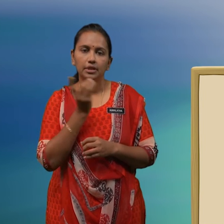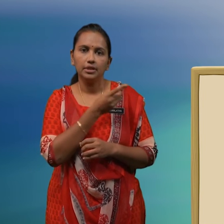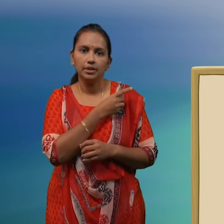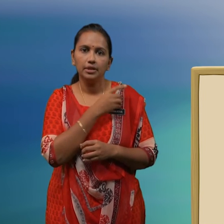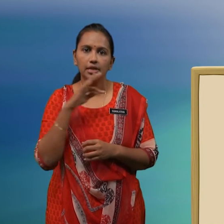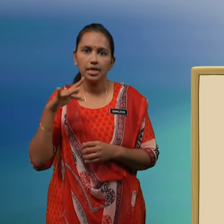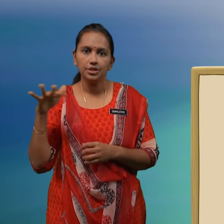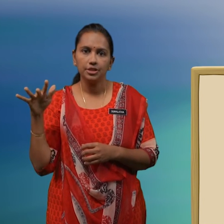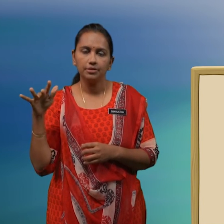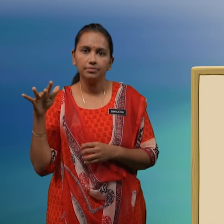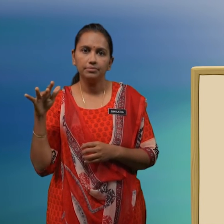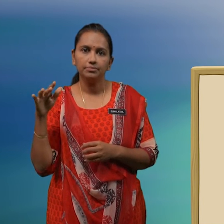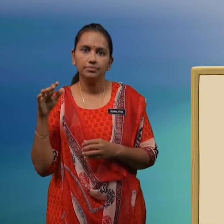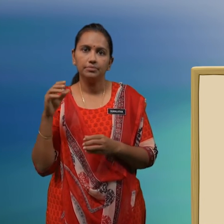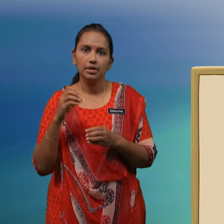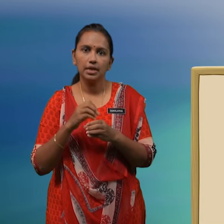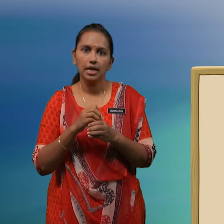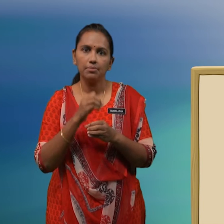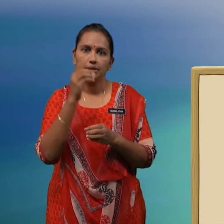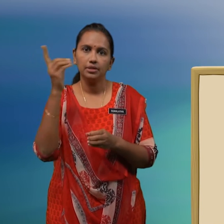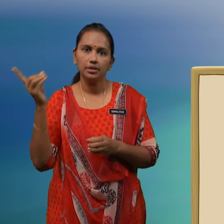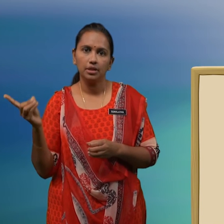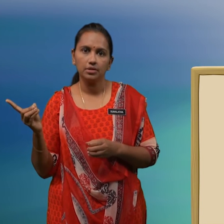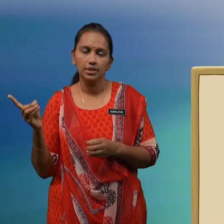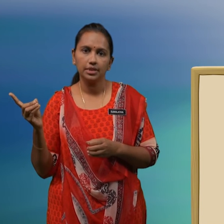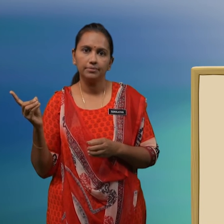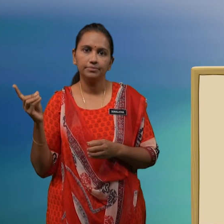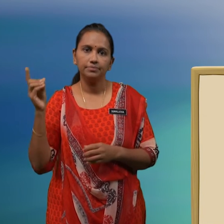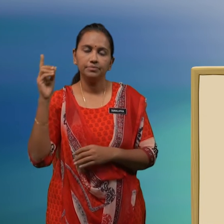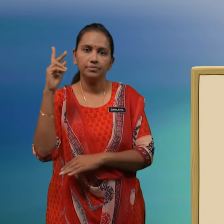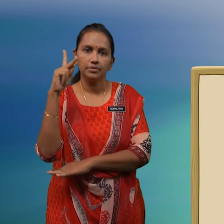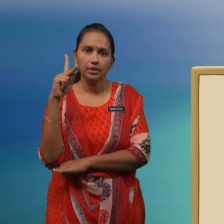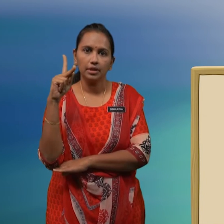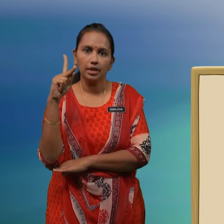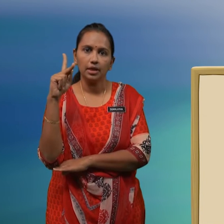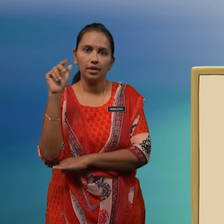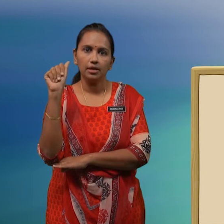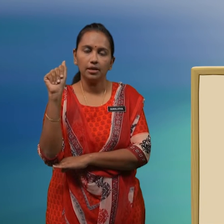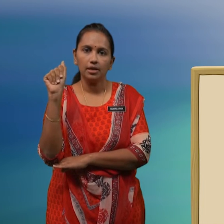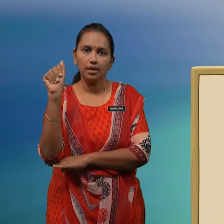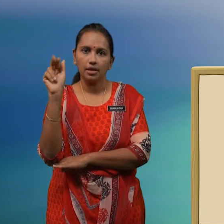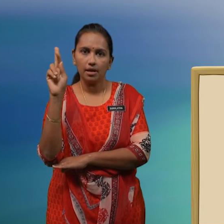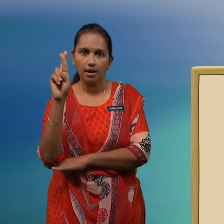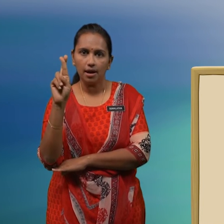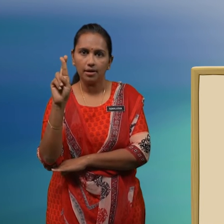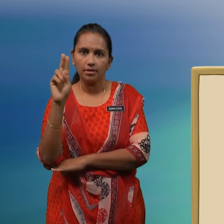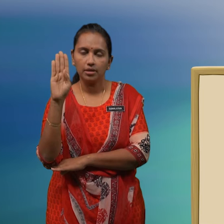Kita eja karbon dioksida. K A R